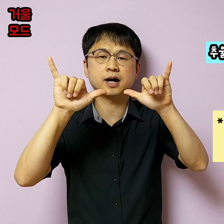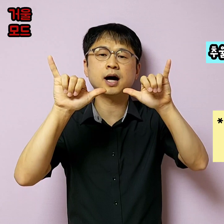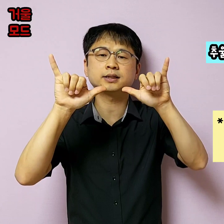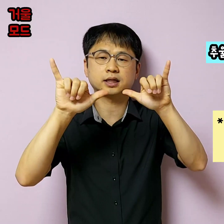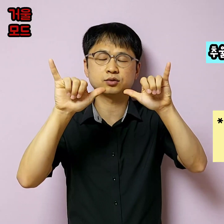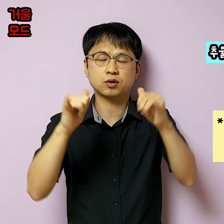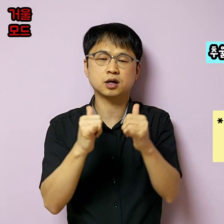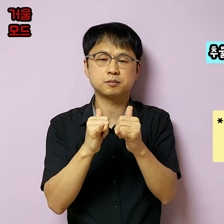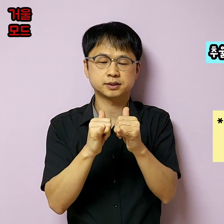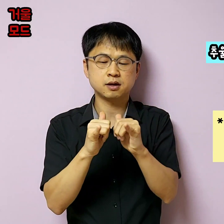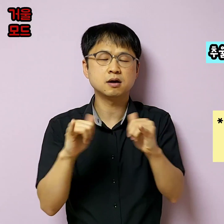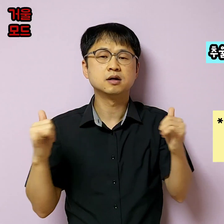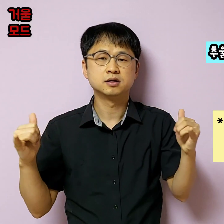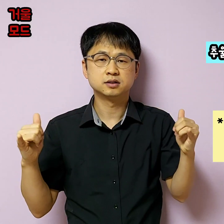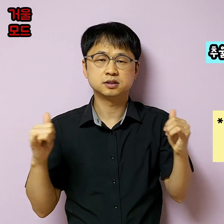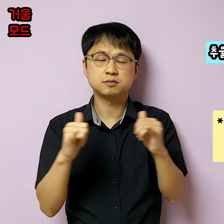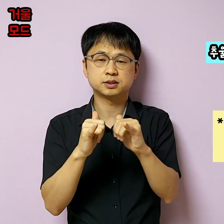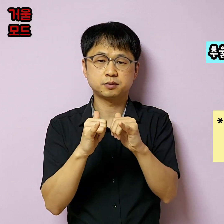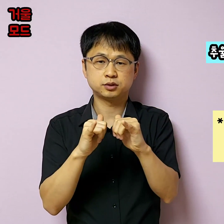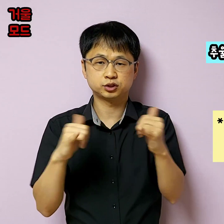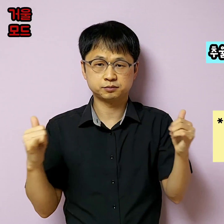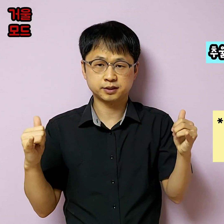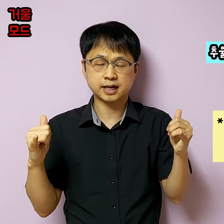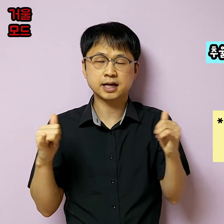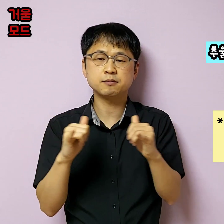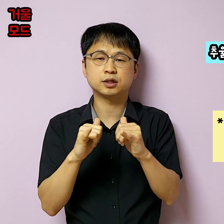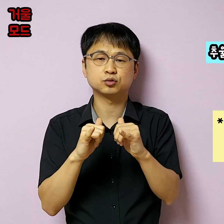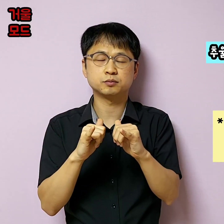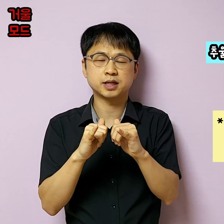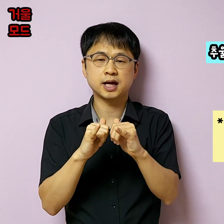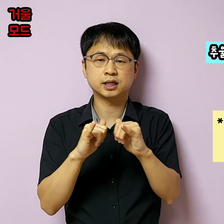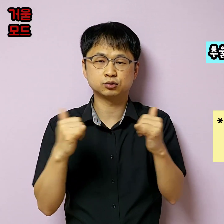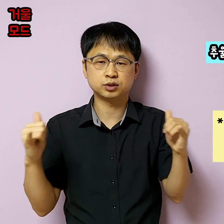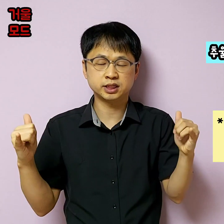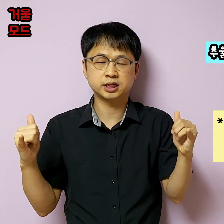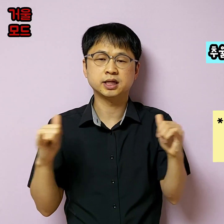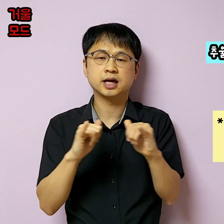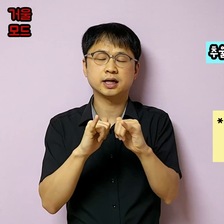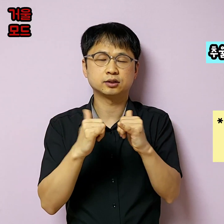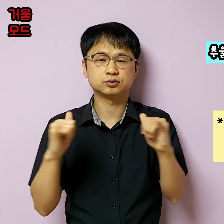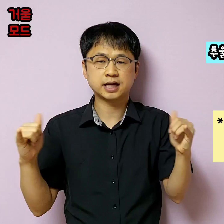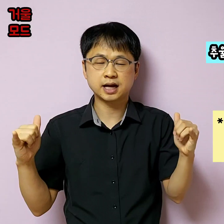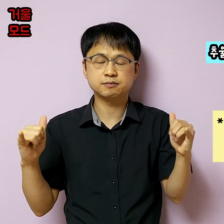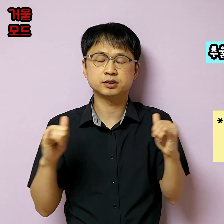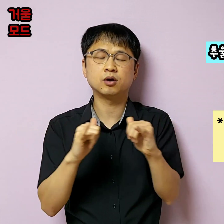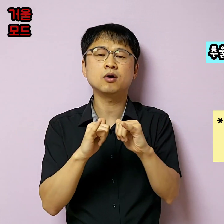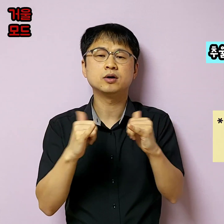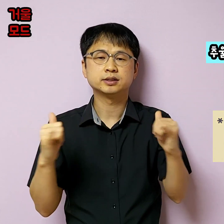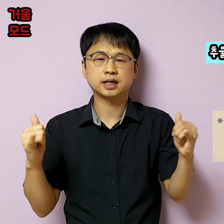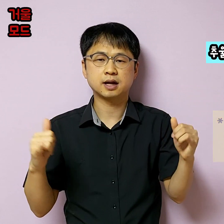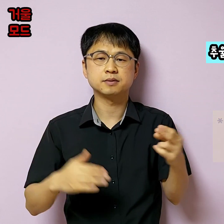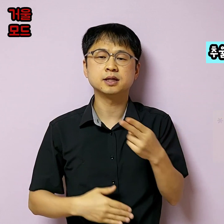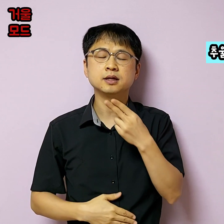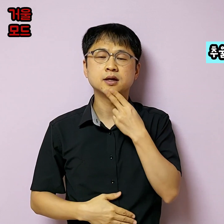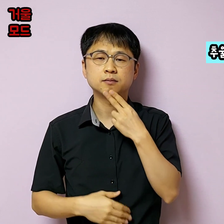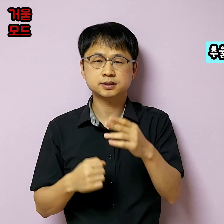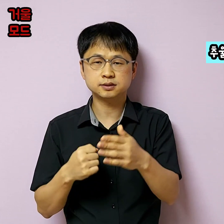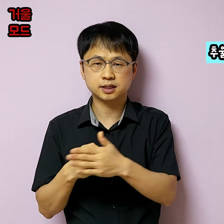엄지와 새끼손가락을 펴서 흔들면서 벌려주시면 사람이란 수어입니다. 안아줄 이, 안아줄 사람이죠. 사람이